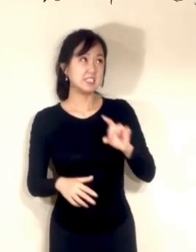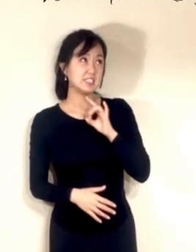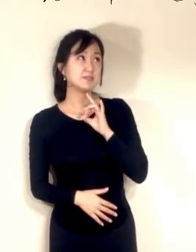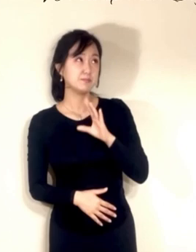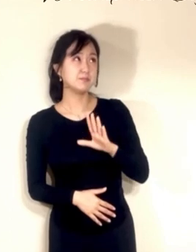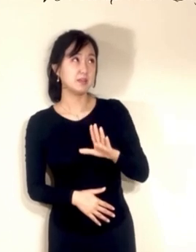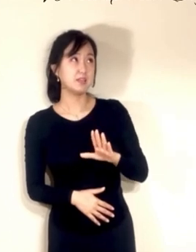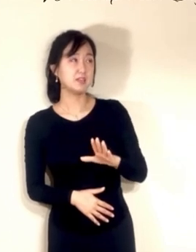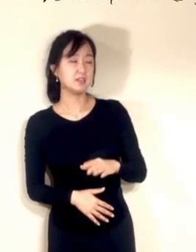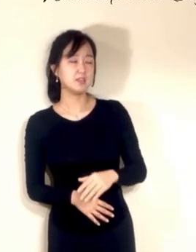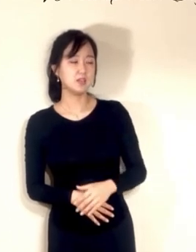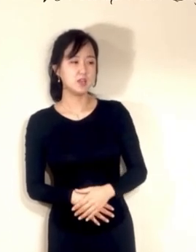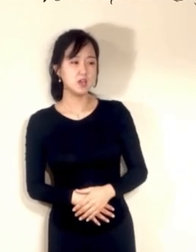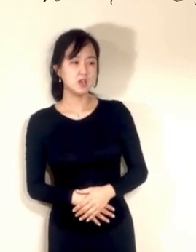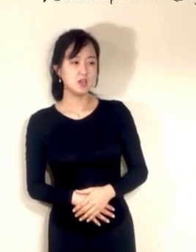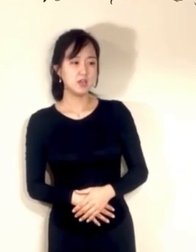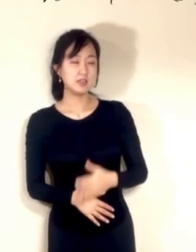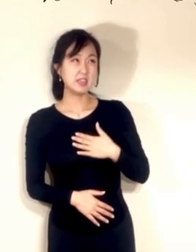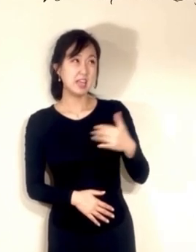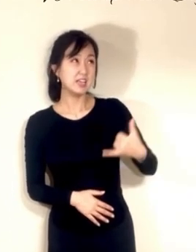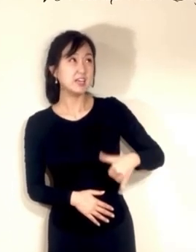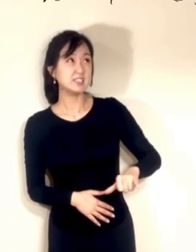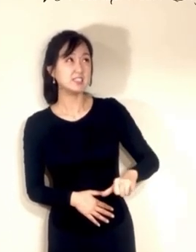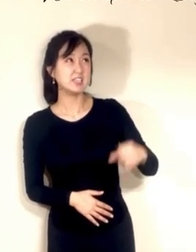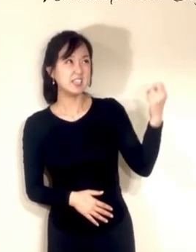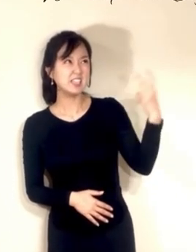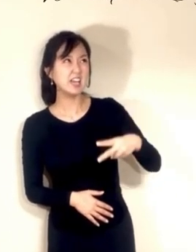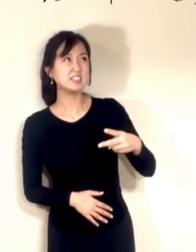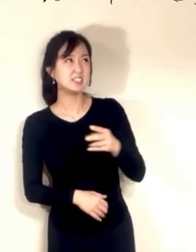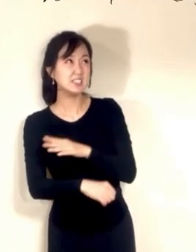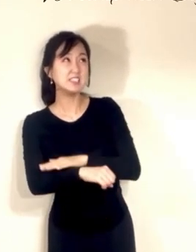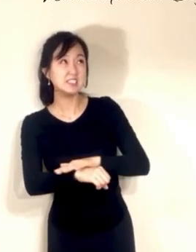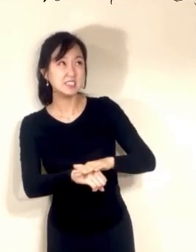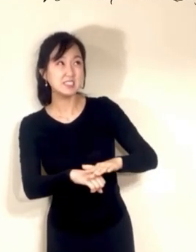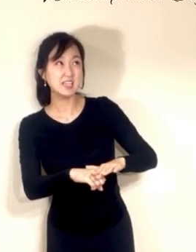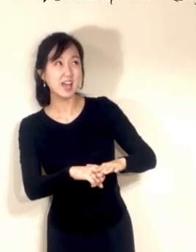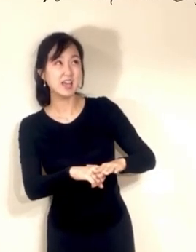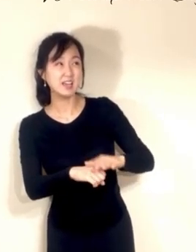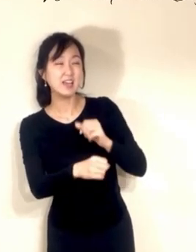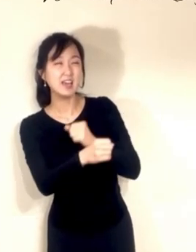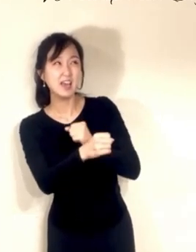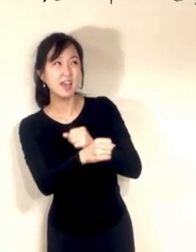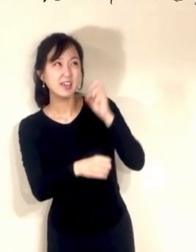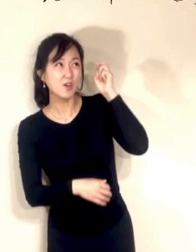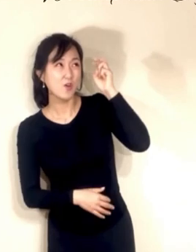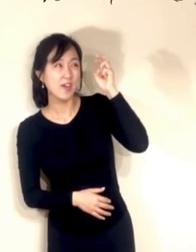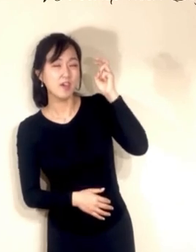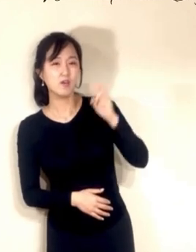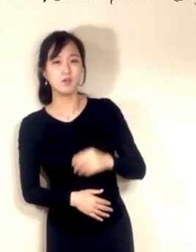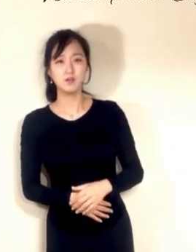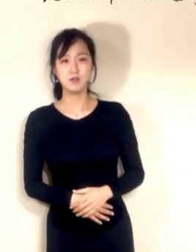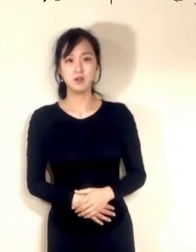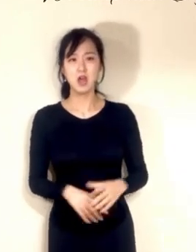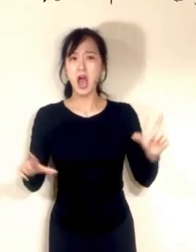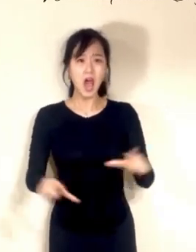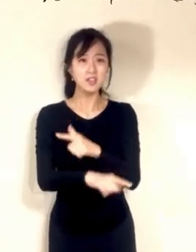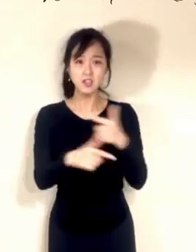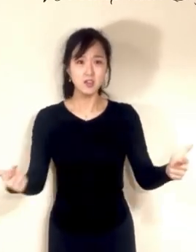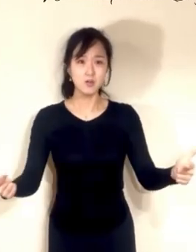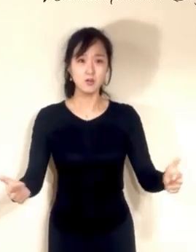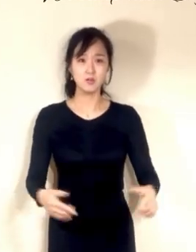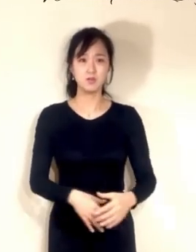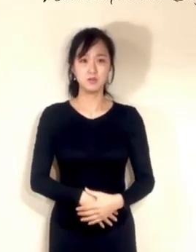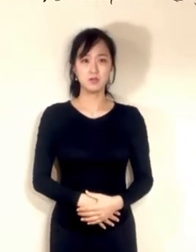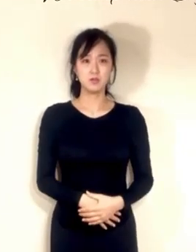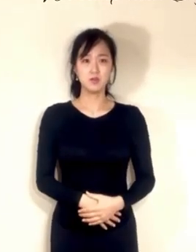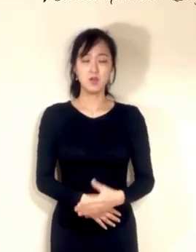이때만 지나면 우리 아들 다시 잘할 겁니다. 아니에요. 그렇지